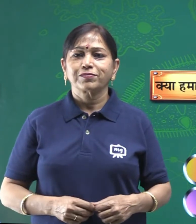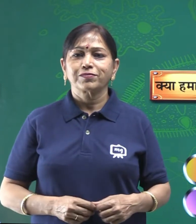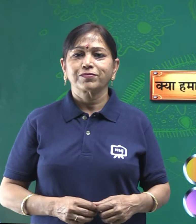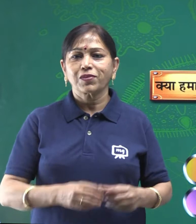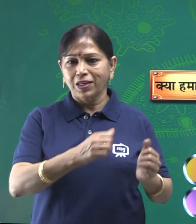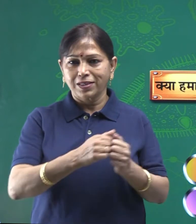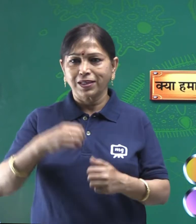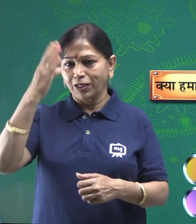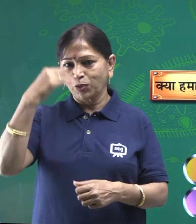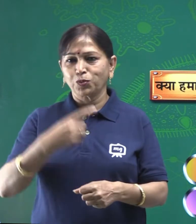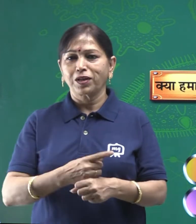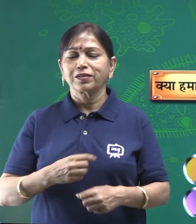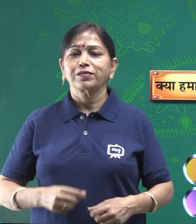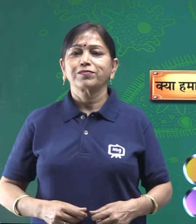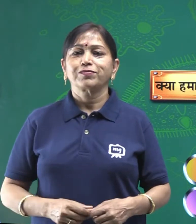मेरे साथ अंजू रानी।